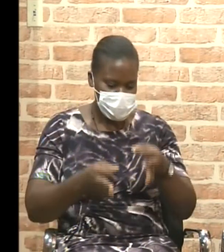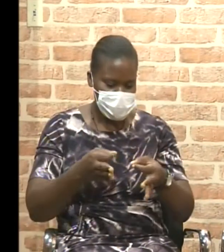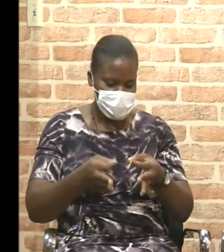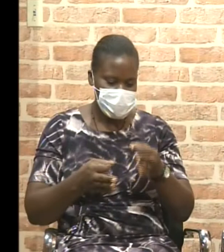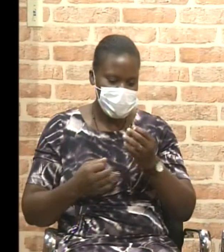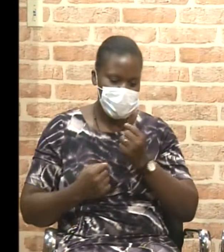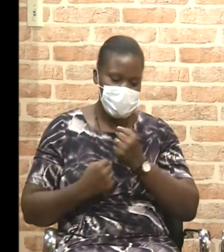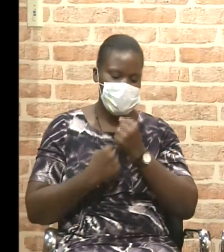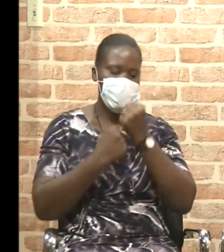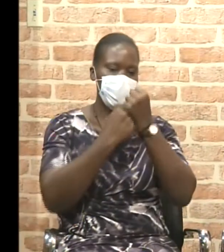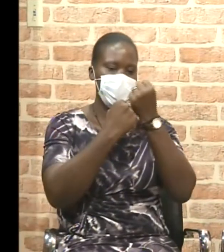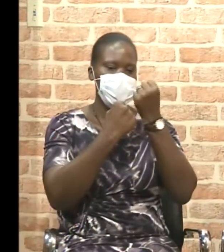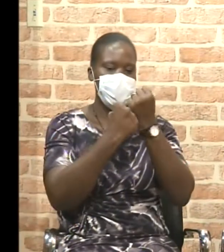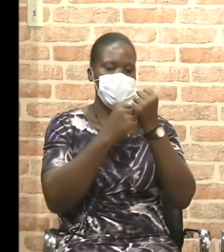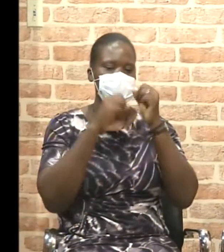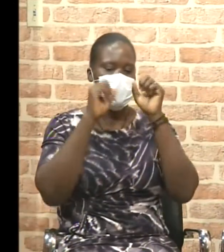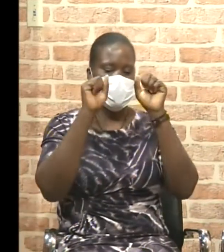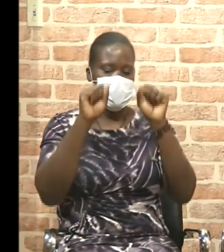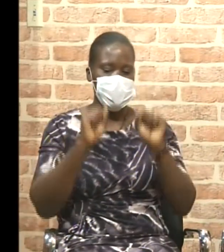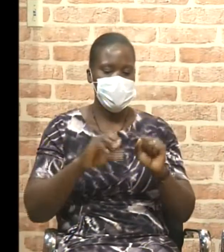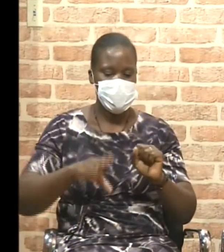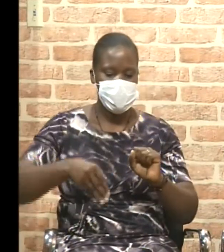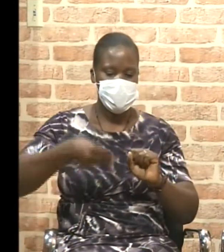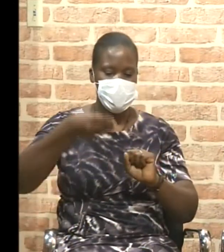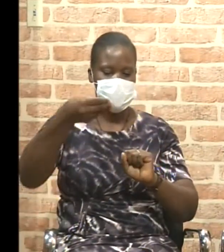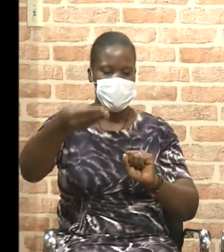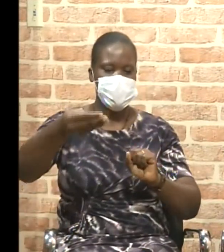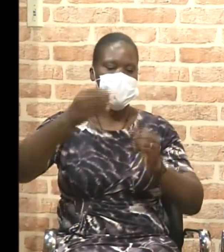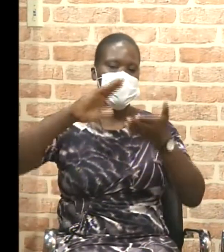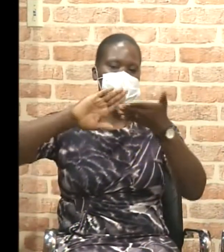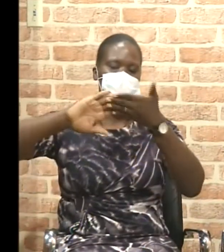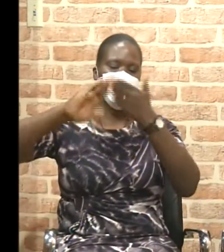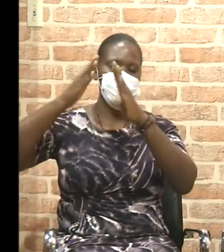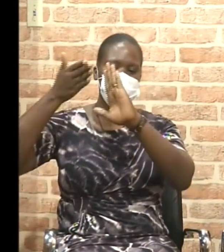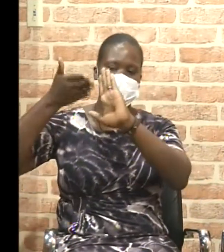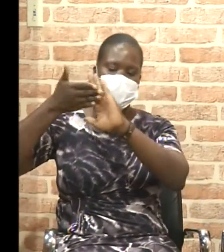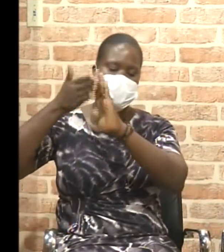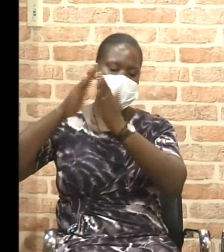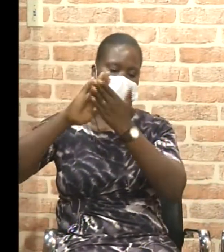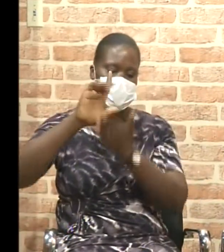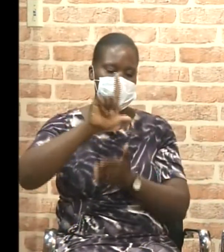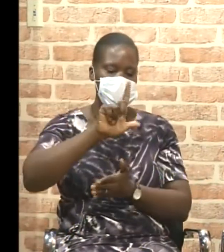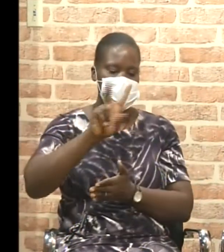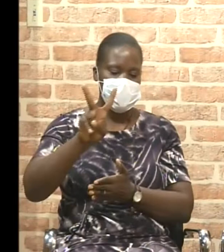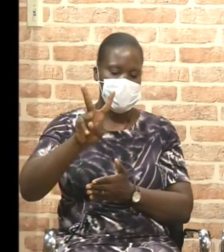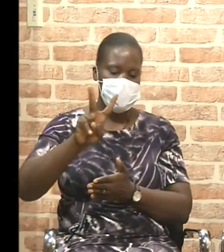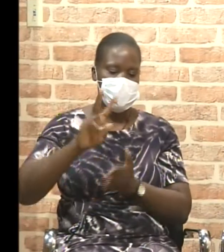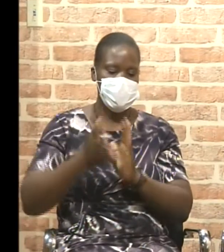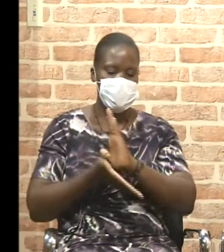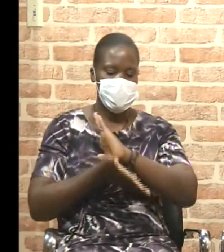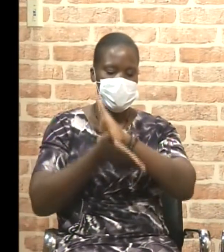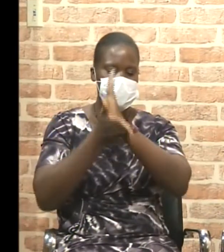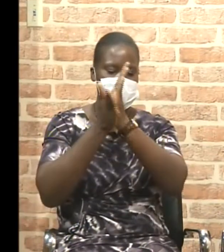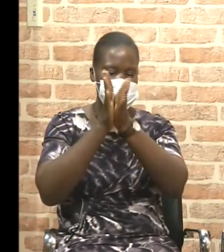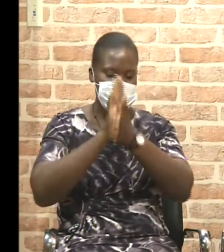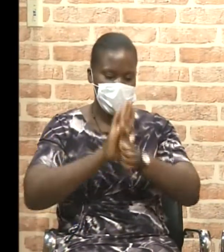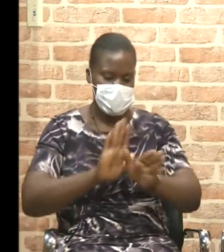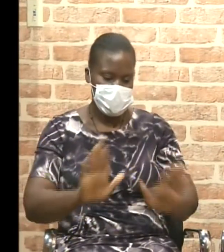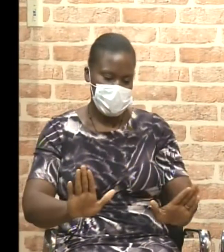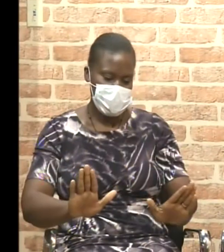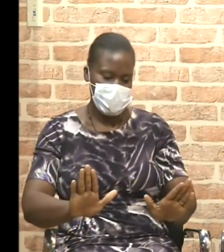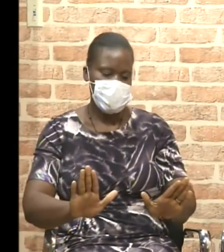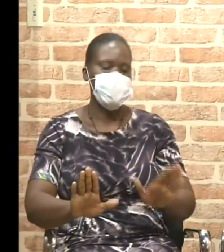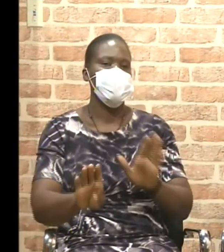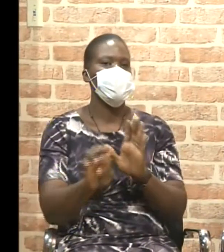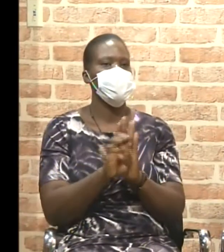qui renforcement qui est capable faire dans bloc là pour nous être capable justement fonctionner et plus en paix. Par exemple, on prend